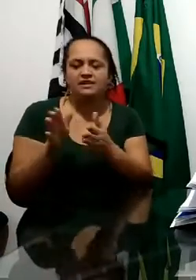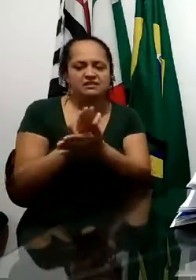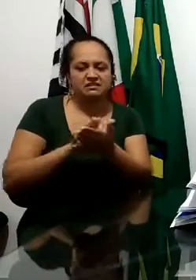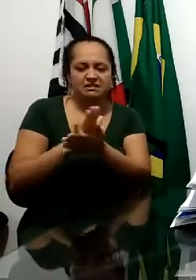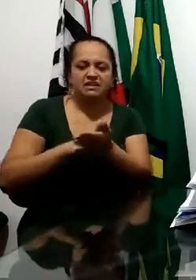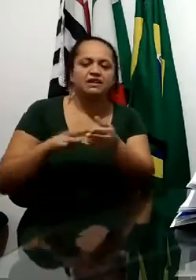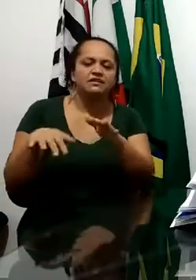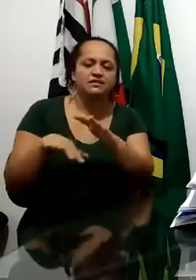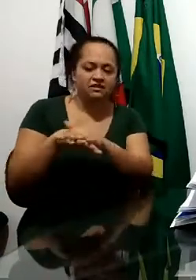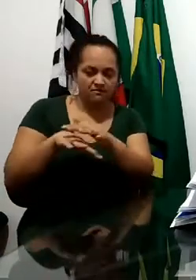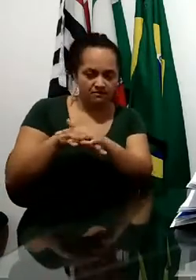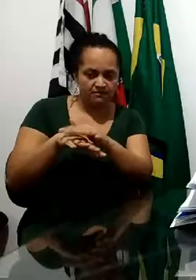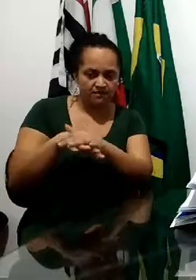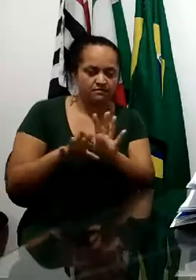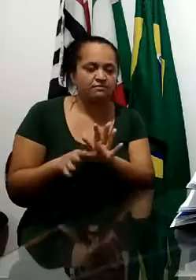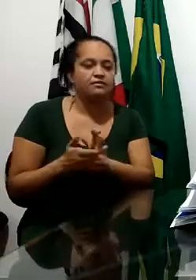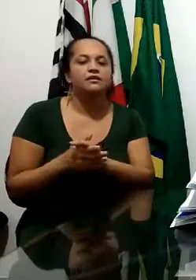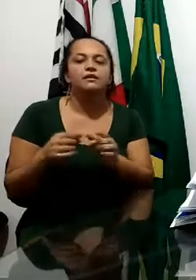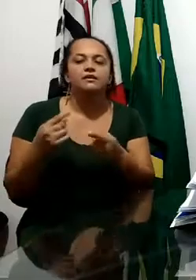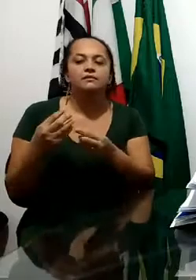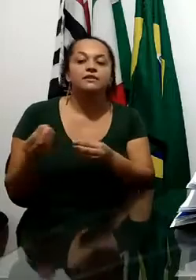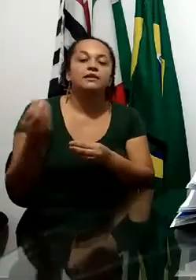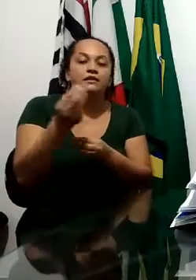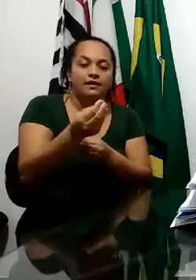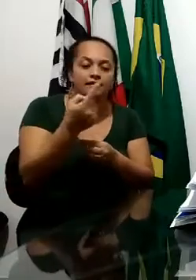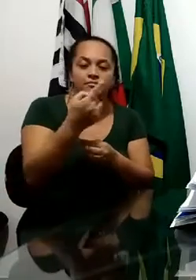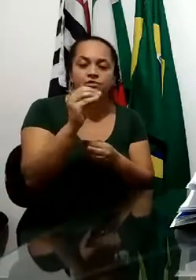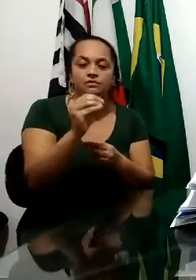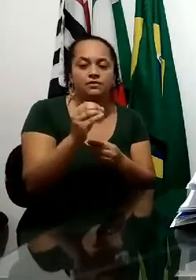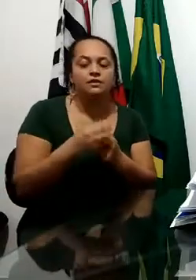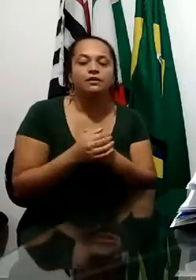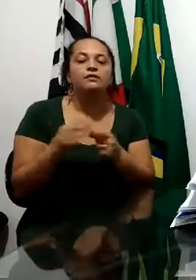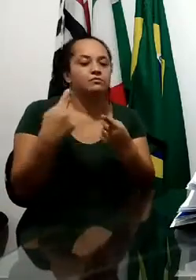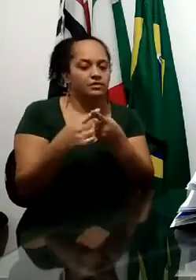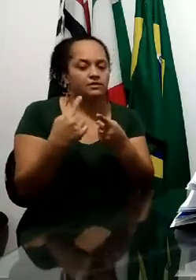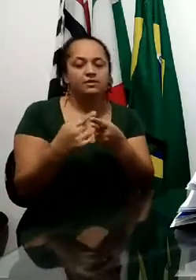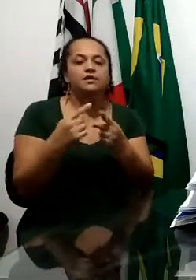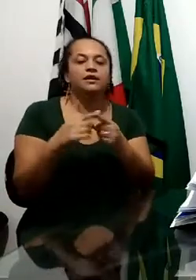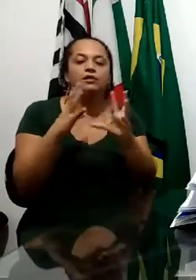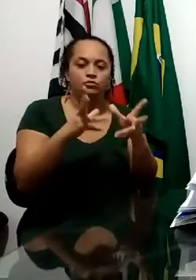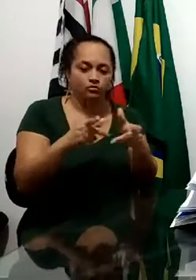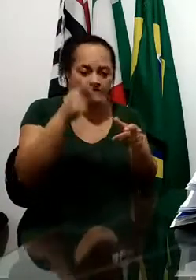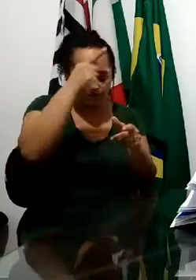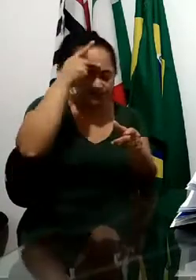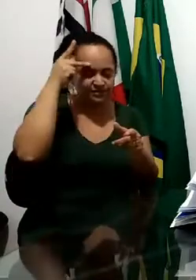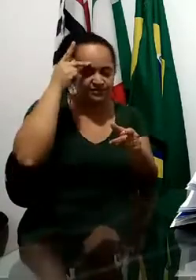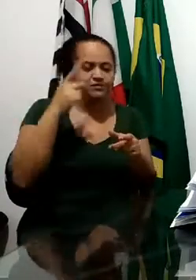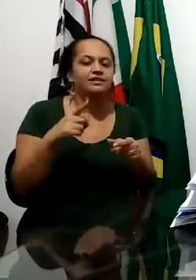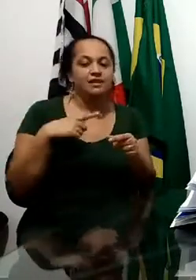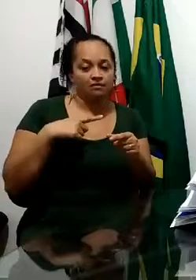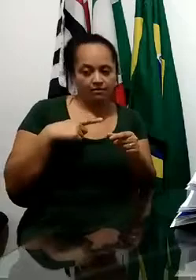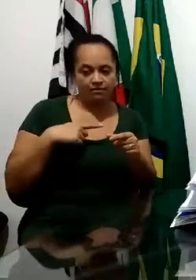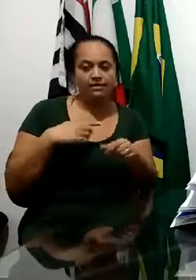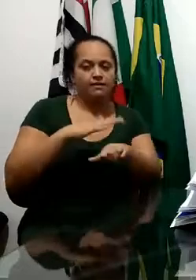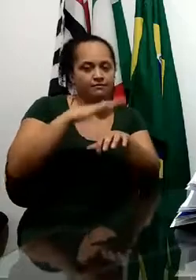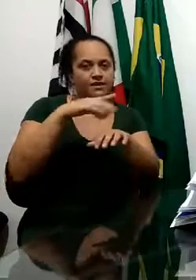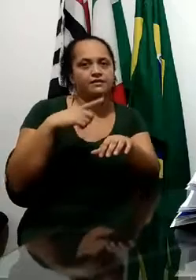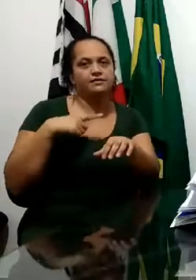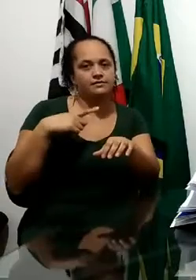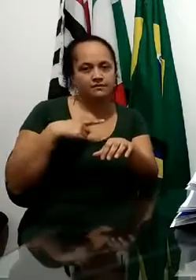tem se lhe dará e terá em abundância. Mas ao que não tem, até o que tem lhe será tirado. E ao